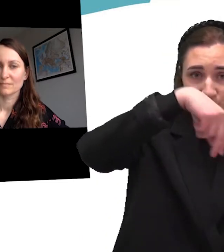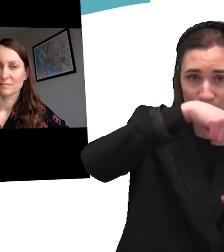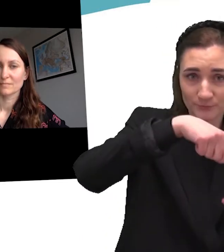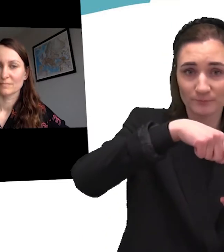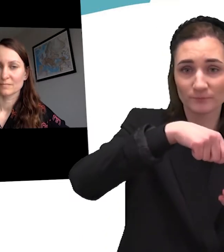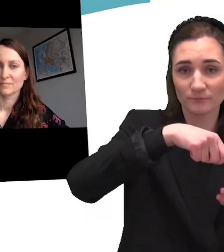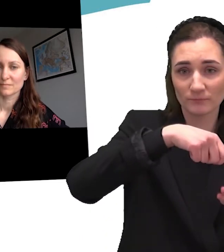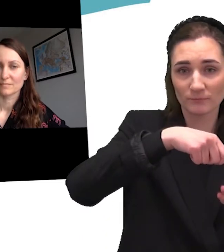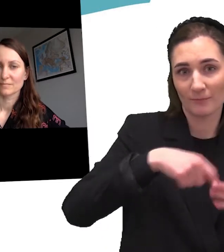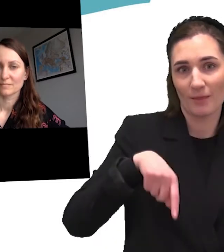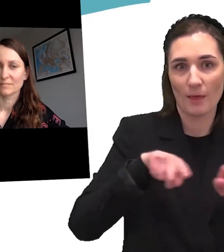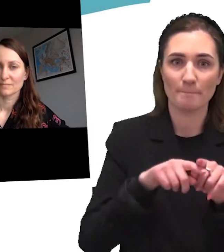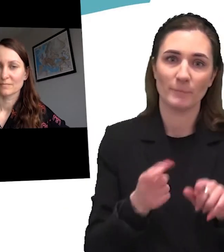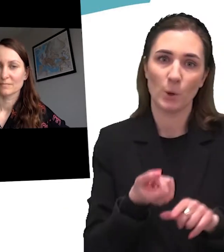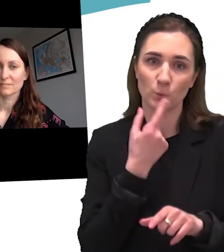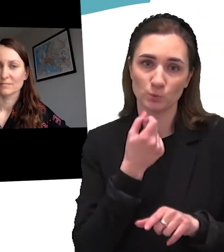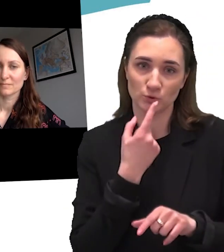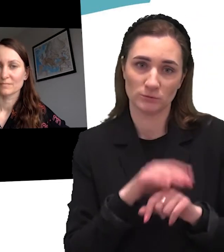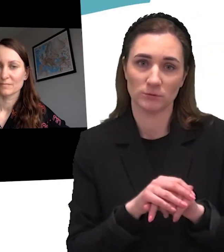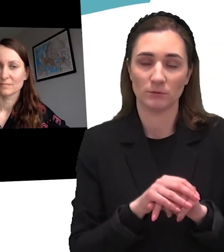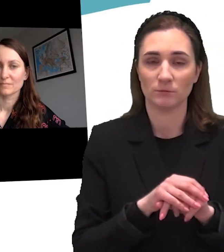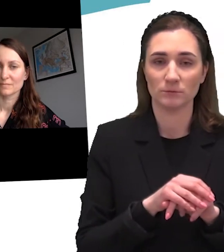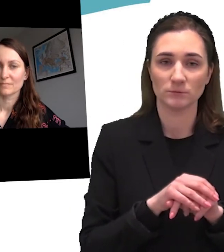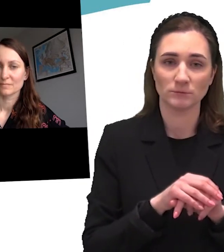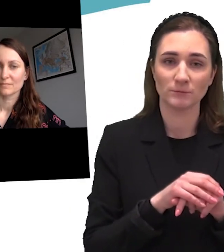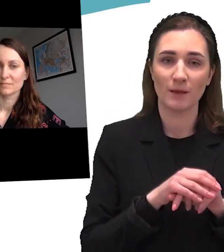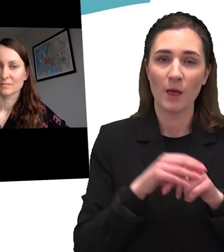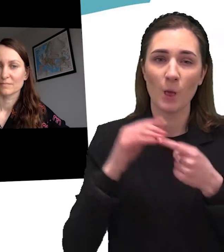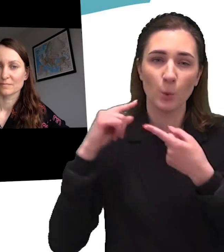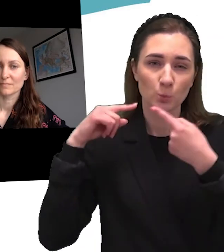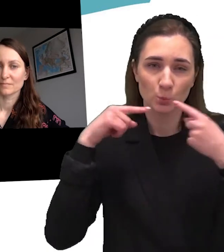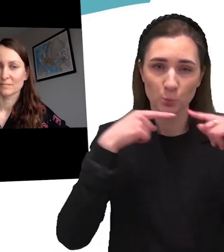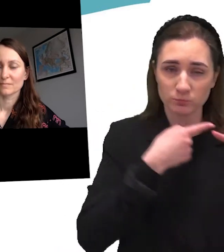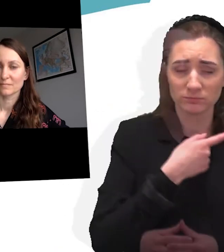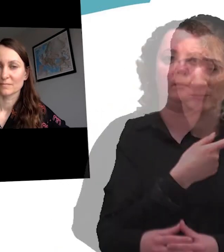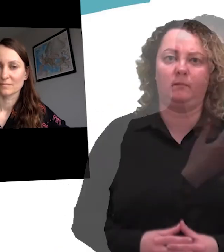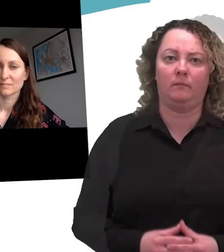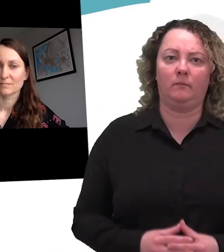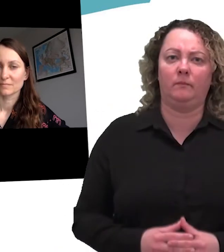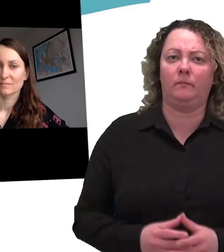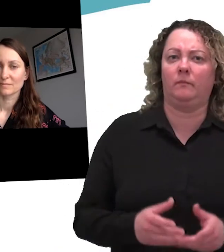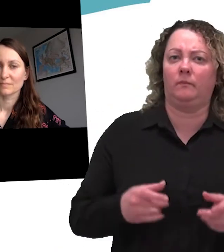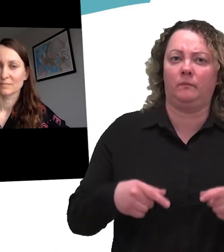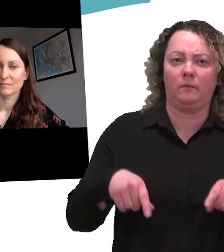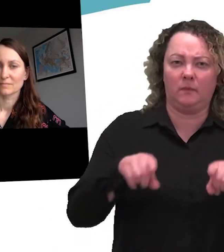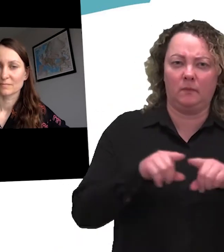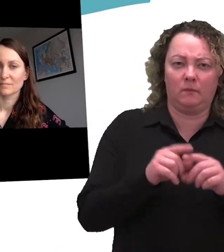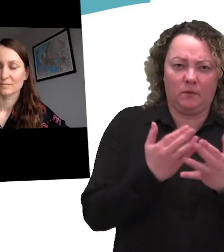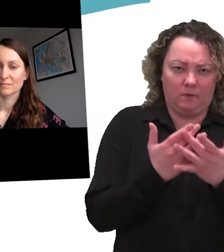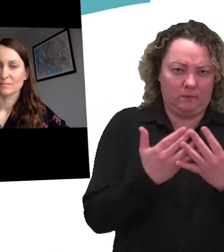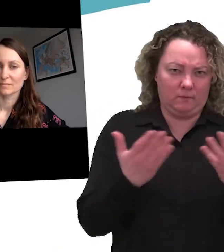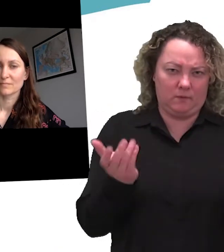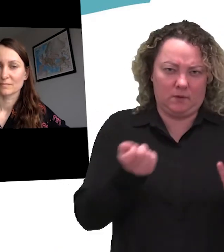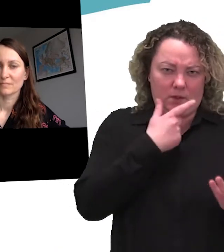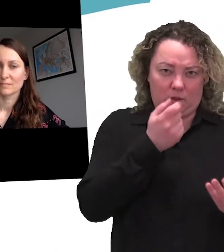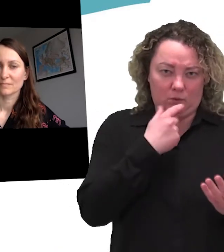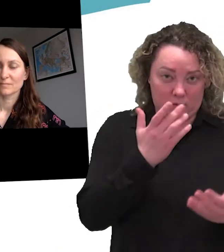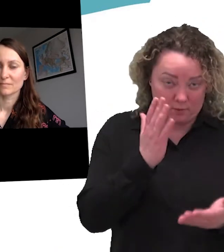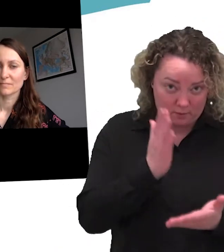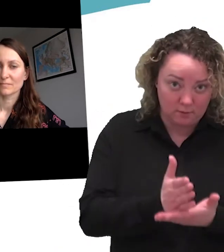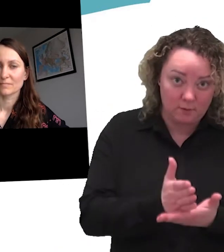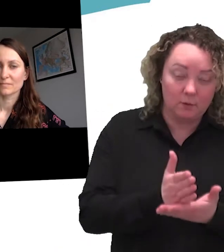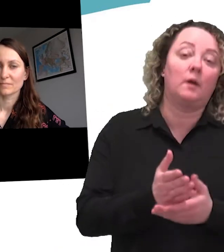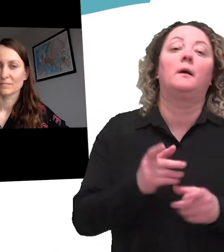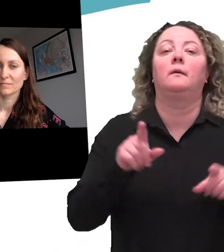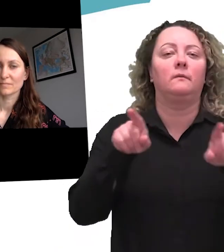vienas pusė, kitas pusė suvalgo, irgi apie užkandį. Kukurūzų burbolės, tų užkandžių yra įvairiausia ir tikrai